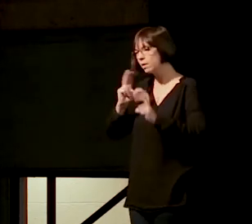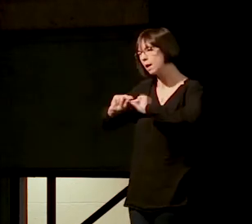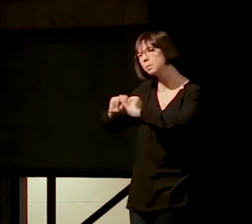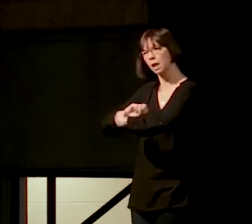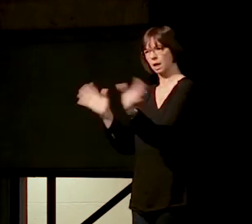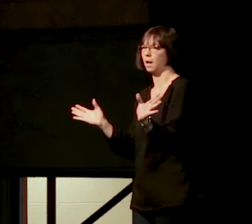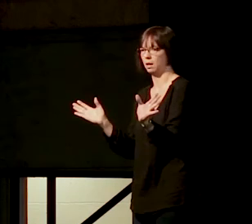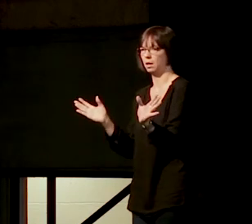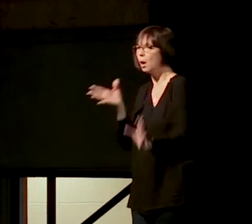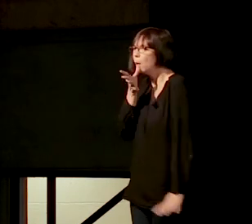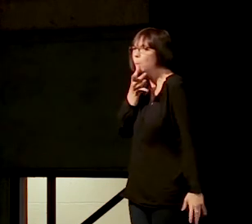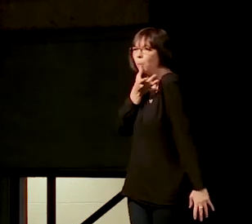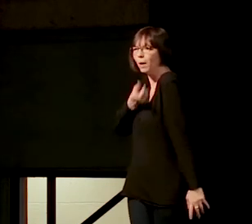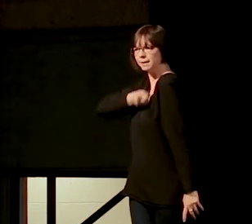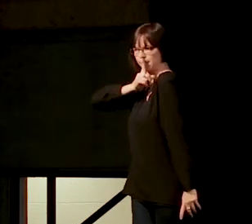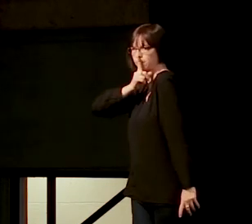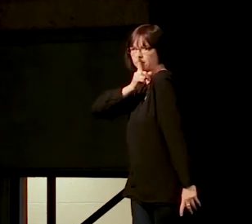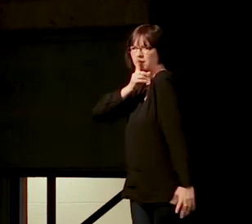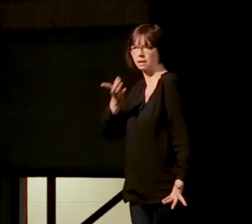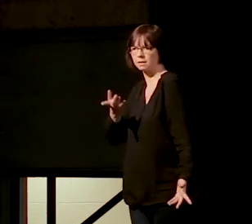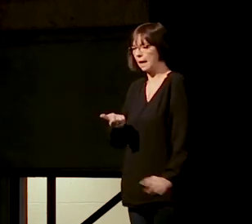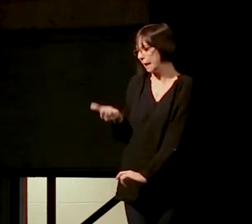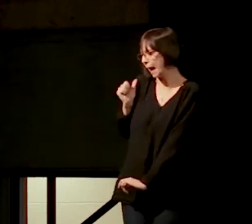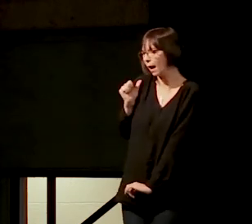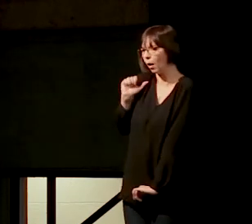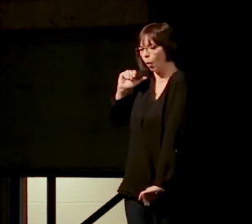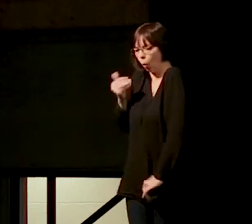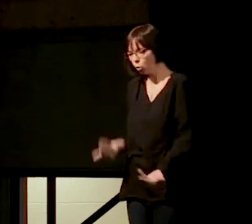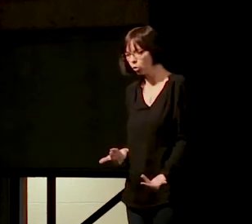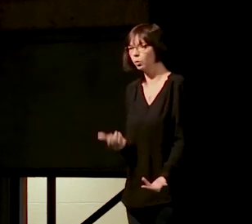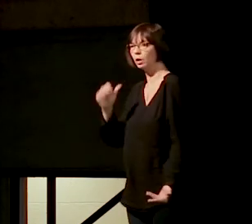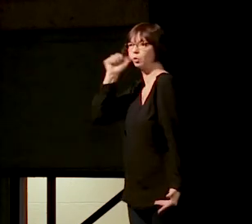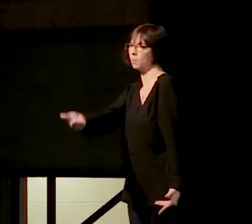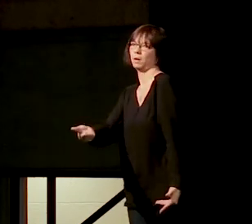peut pas y avoir de silence, ni hier, ni aujourd'hui, ni demain.